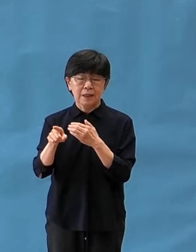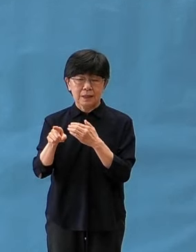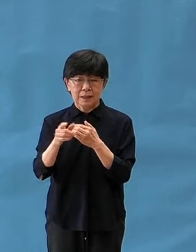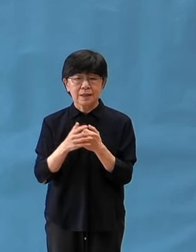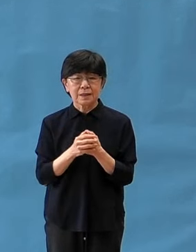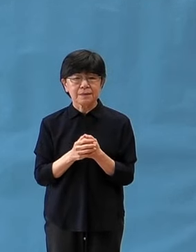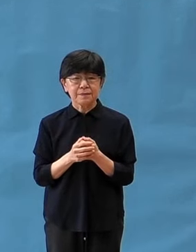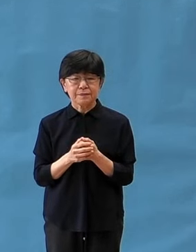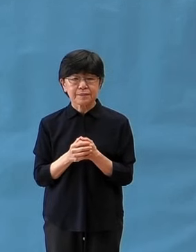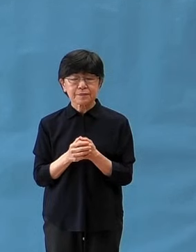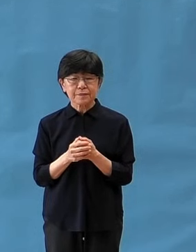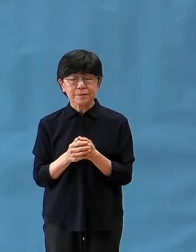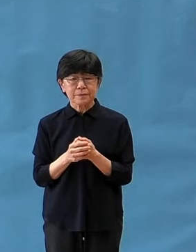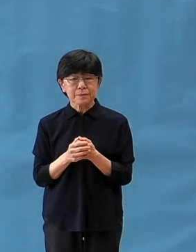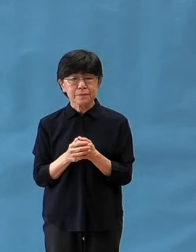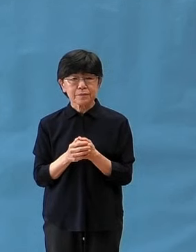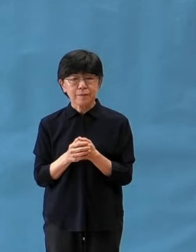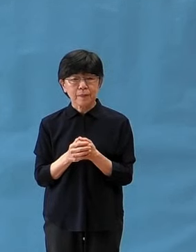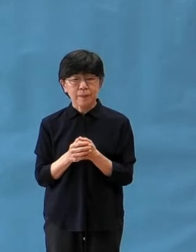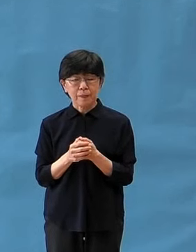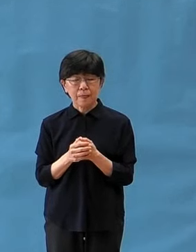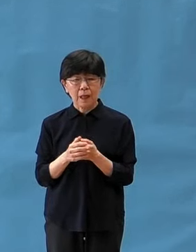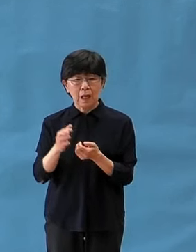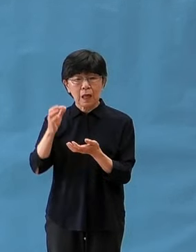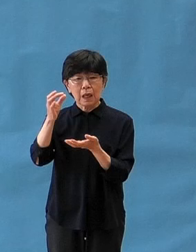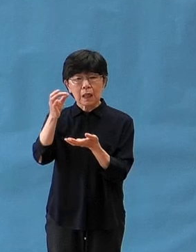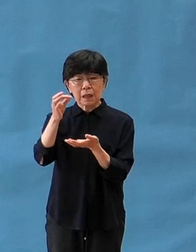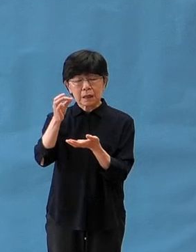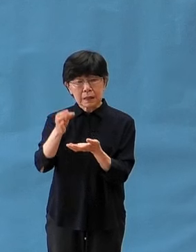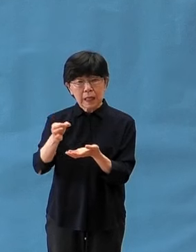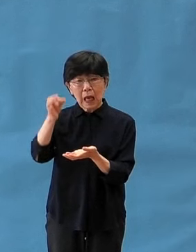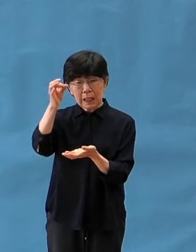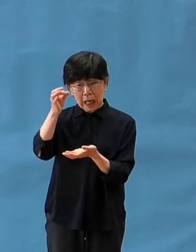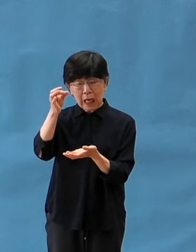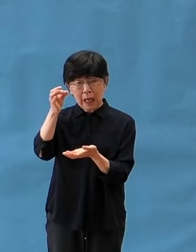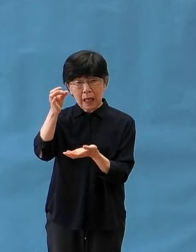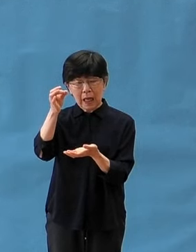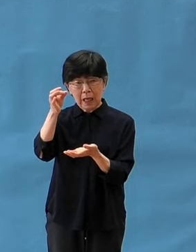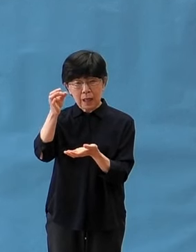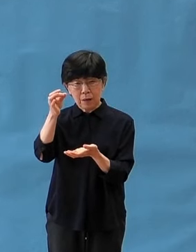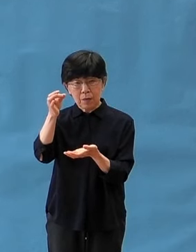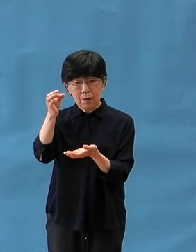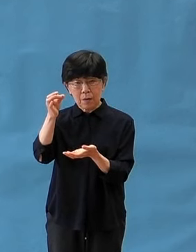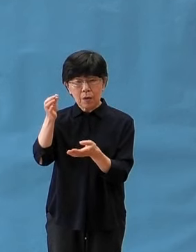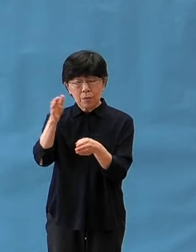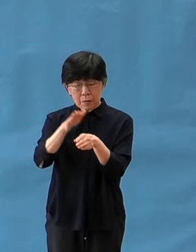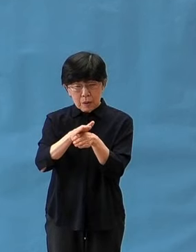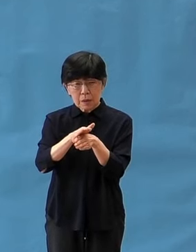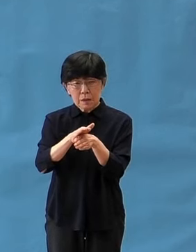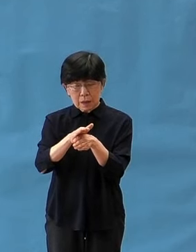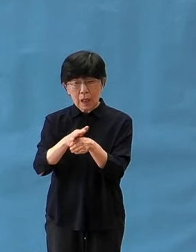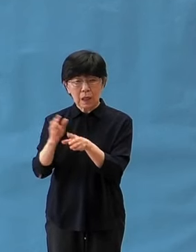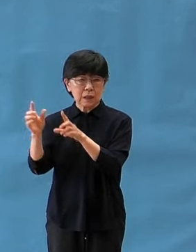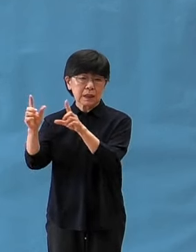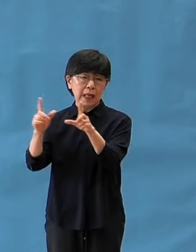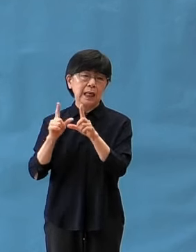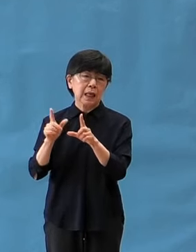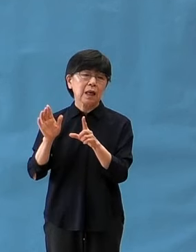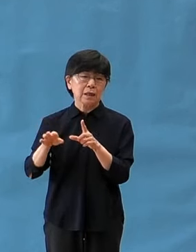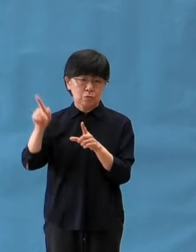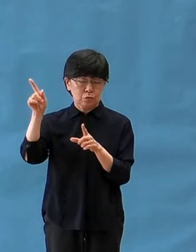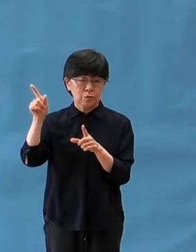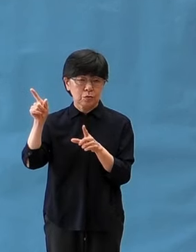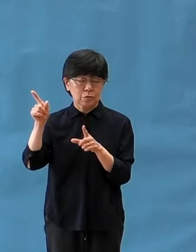ても、まあ、その値上げを含意した提言が出てくるということについては、政府が一体そのはっきり言って